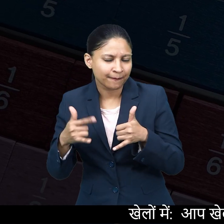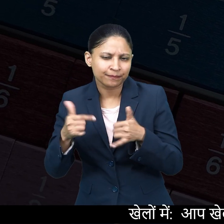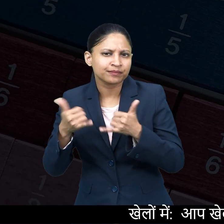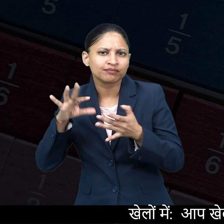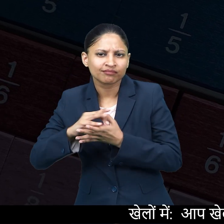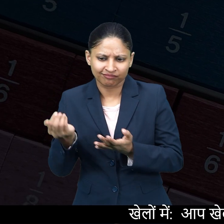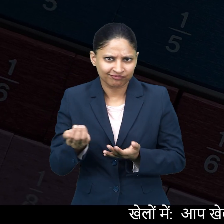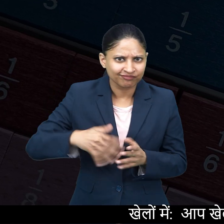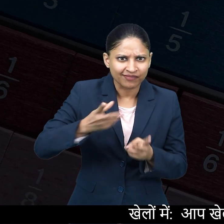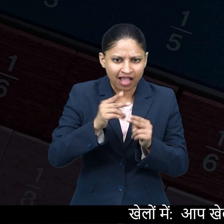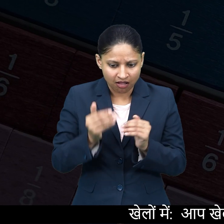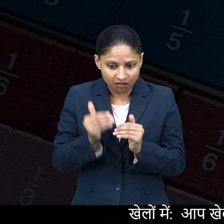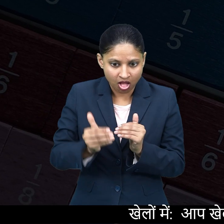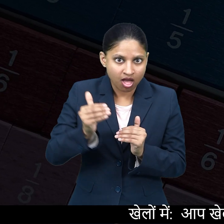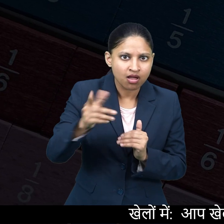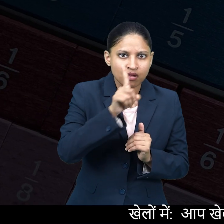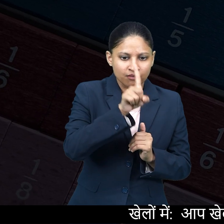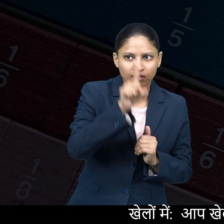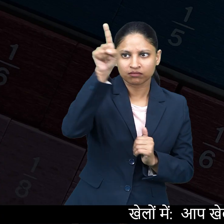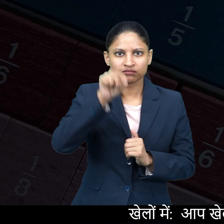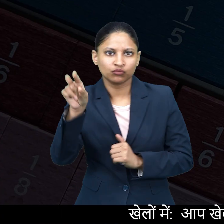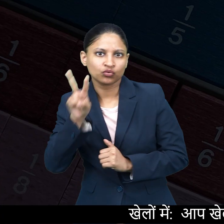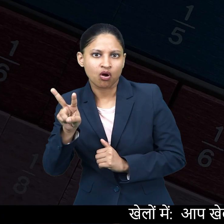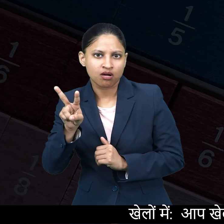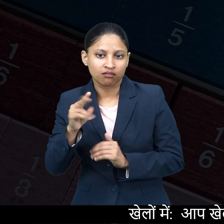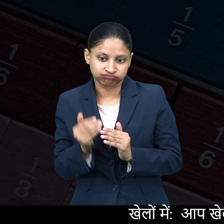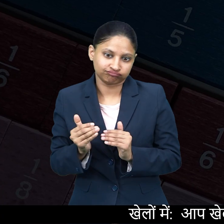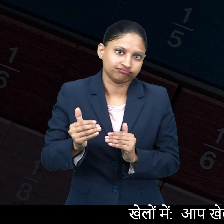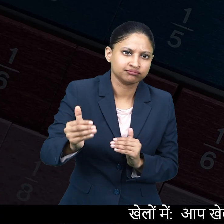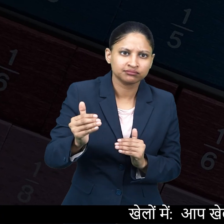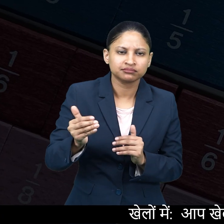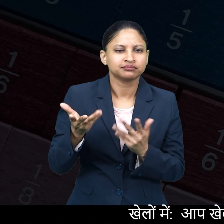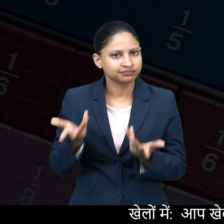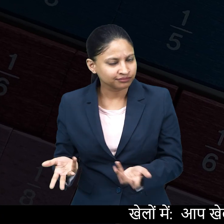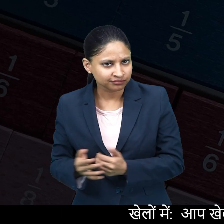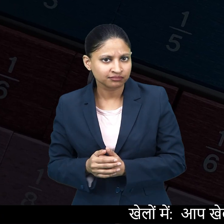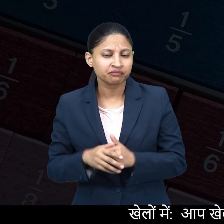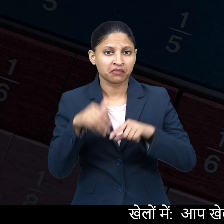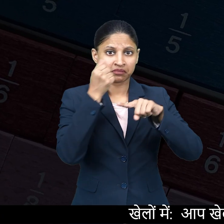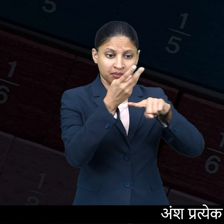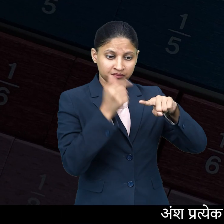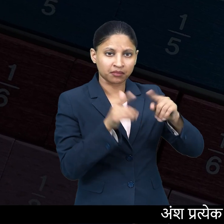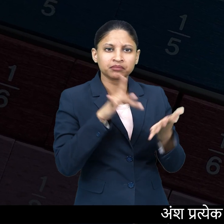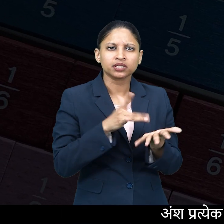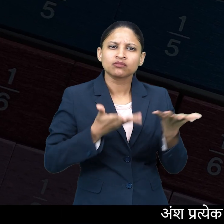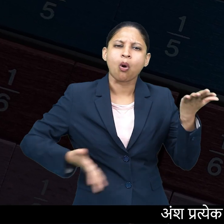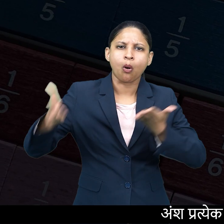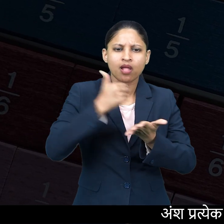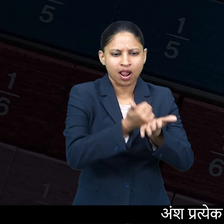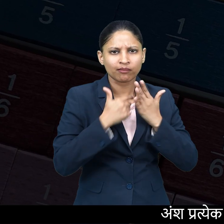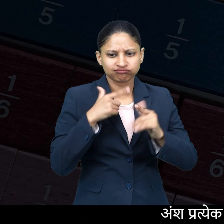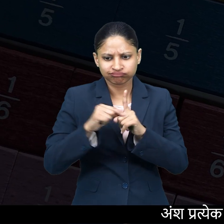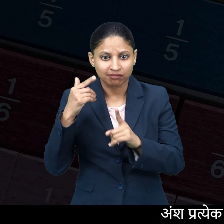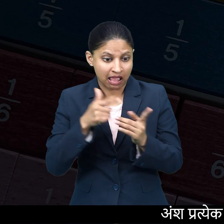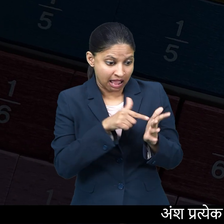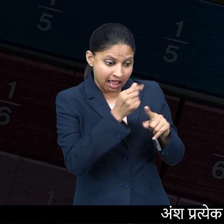खेलों में आप खेल के बोर्ड पर 1/2 कदम चल सकते हैं। अंश प्रत्येक गतिविधि